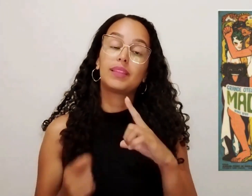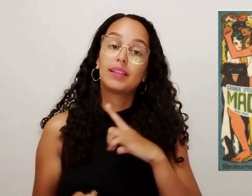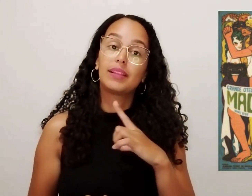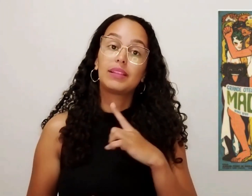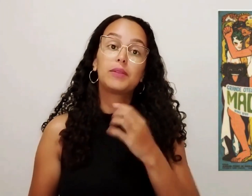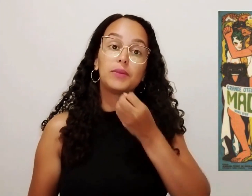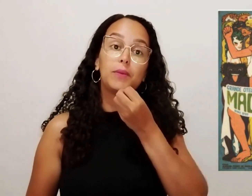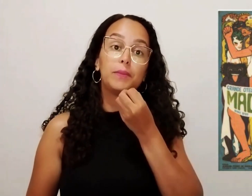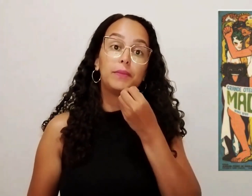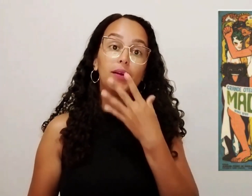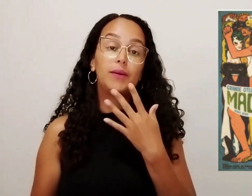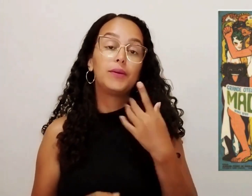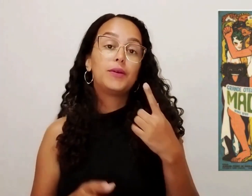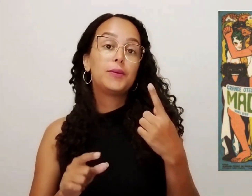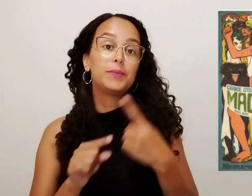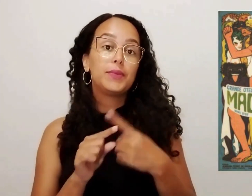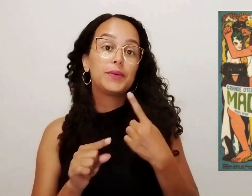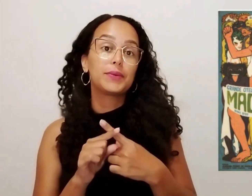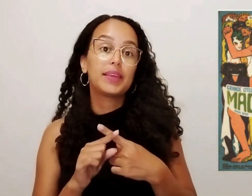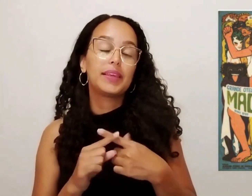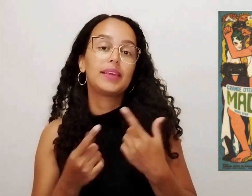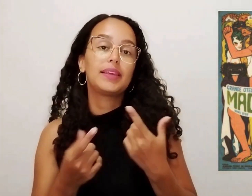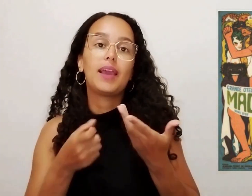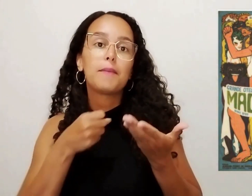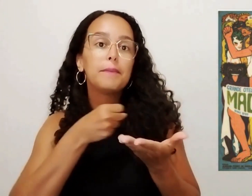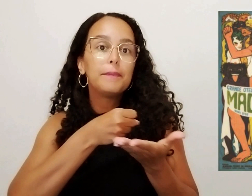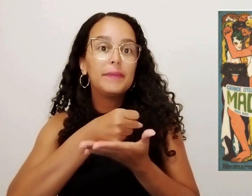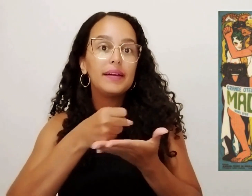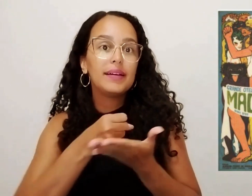Sobre o autor Mário de Andrade.